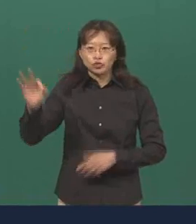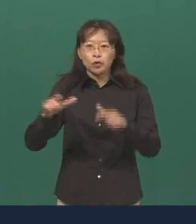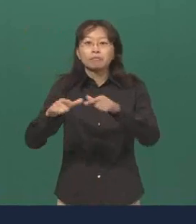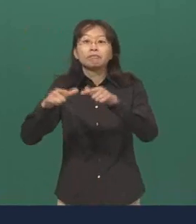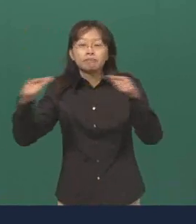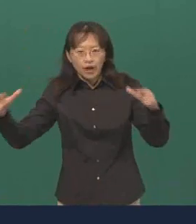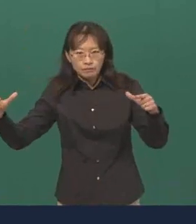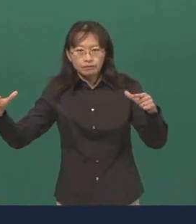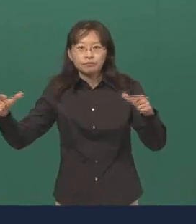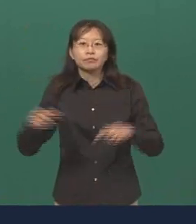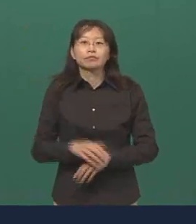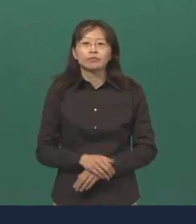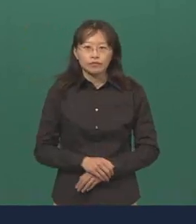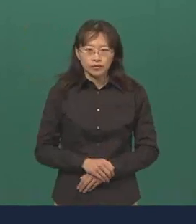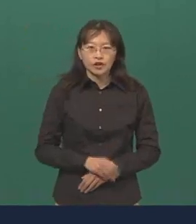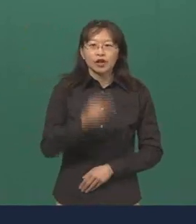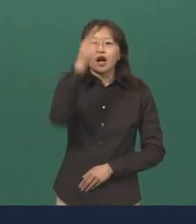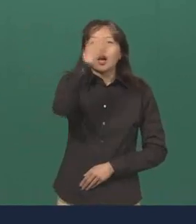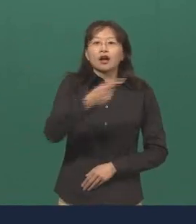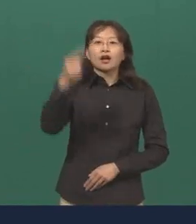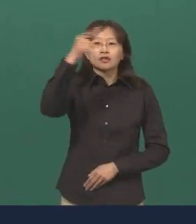0.15% の増加となりました。